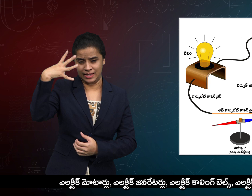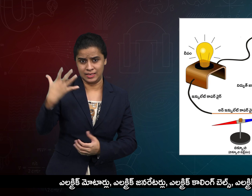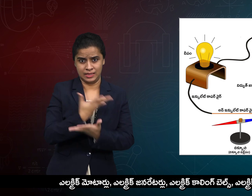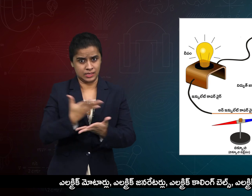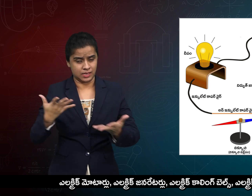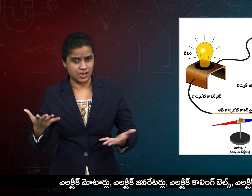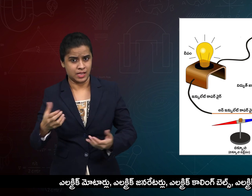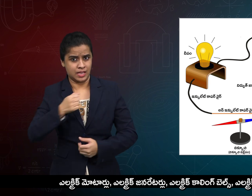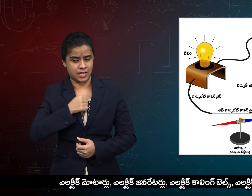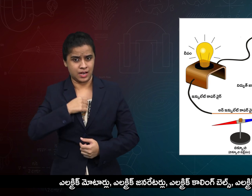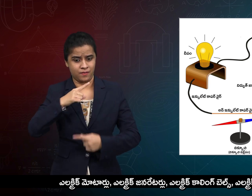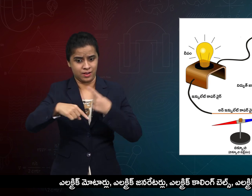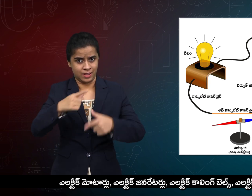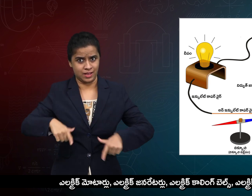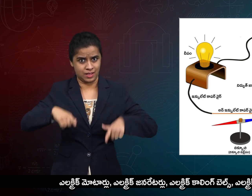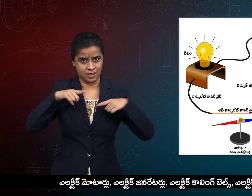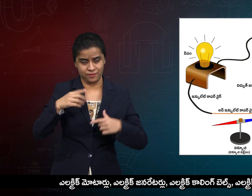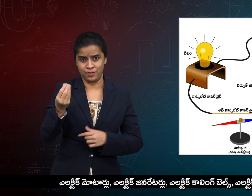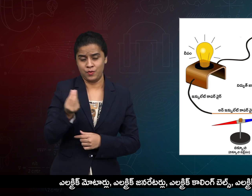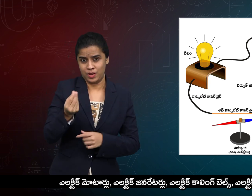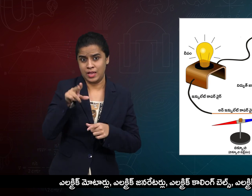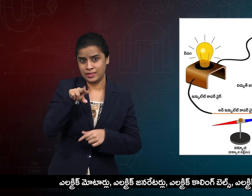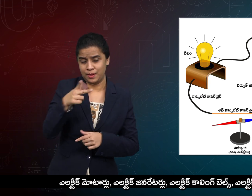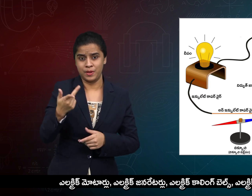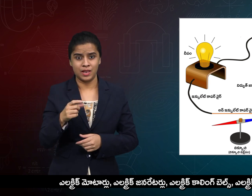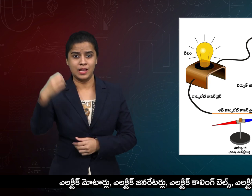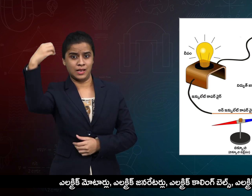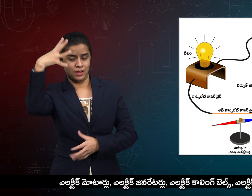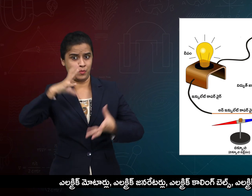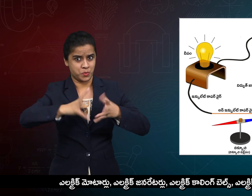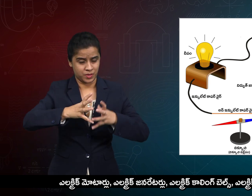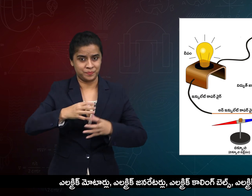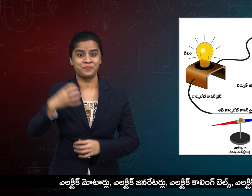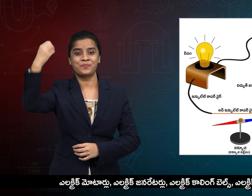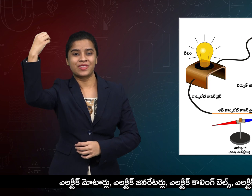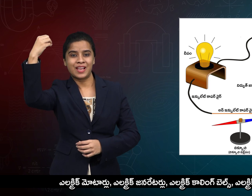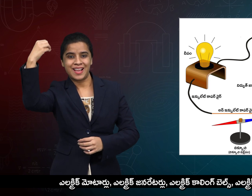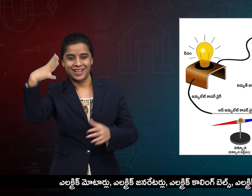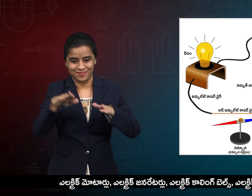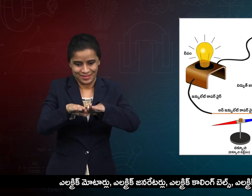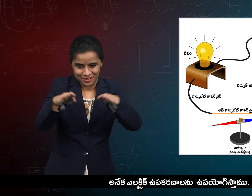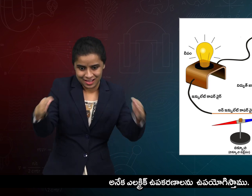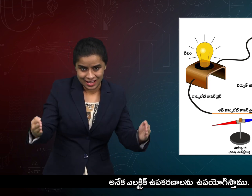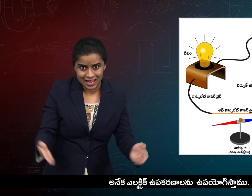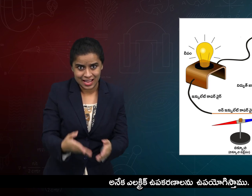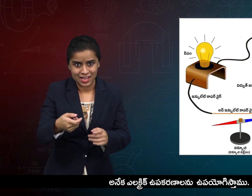మోటార్లు, ఎలక్ట్రిక్ జనరేటర్లు, ఎలక్ట్రిక్ కాలింగ్ బెల్స్, ఎలక్ట్రిక్ క్రేన్లు మొదలైన అనేక